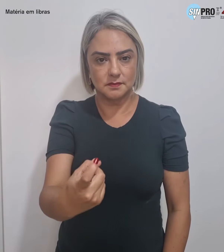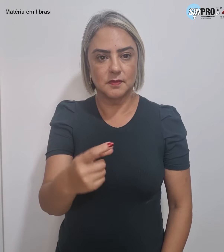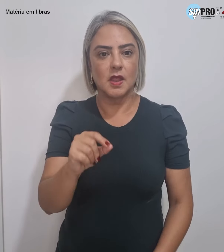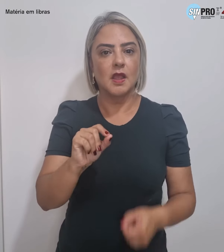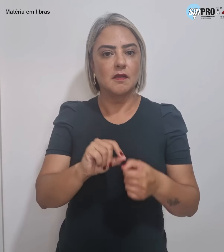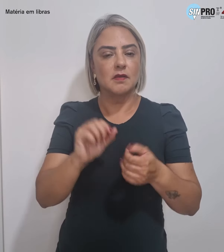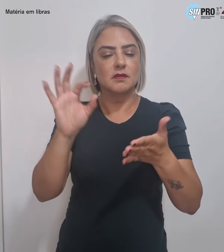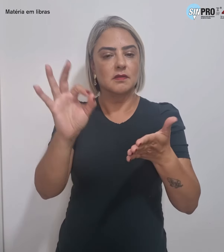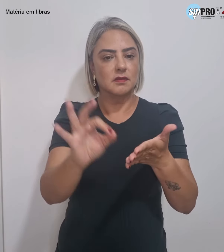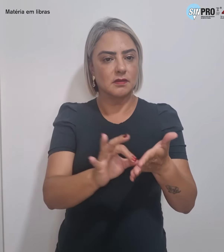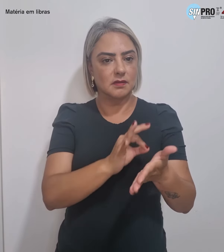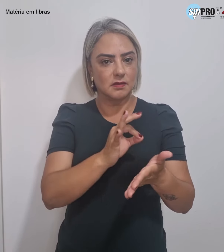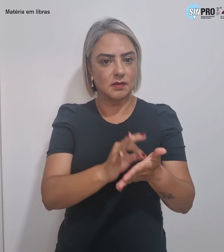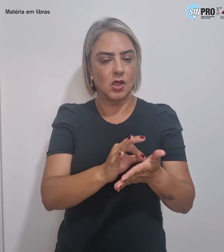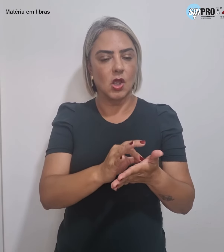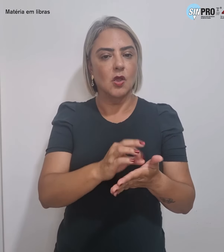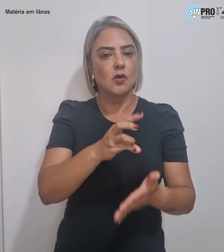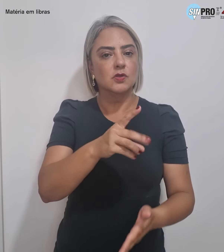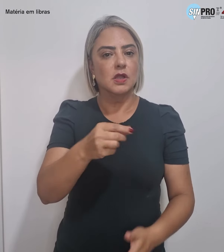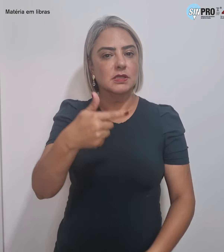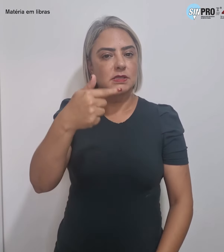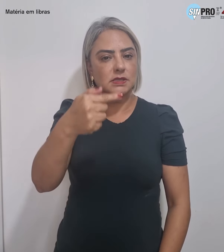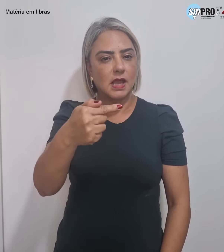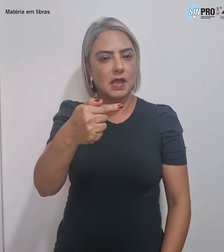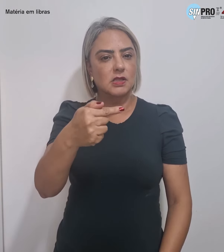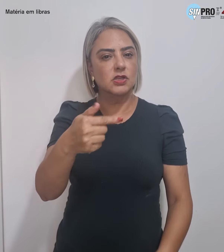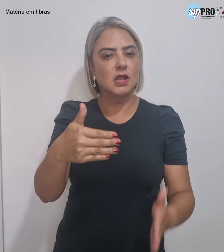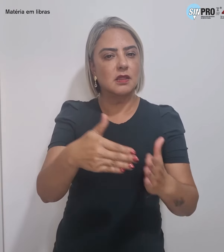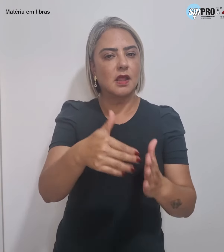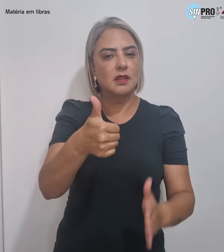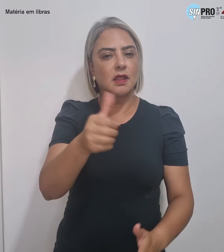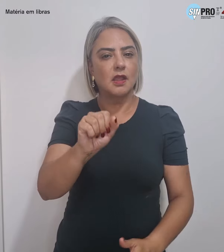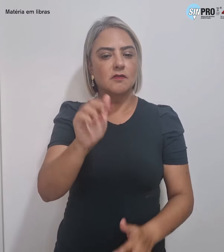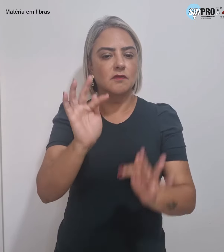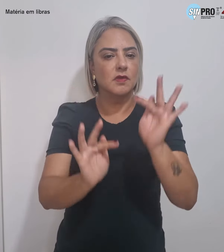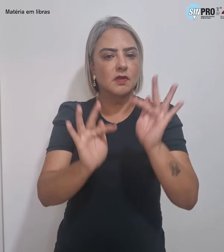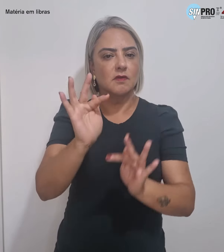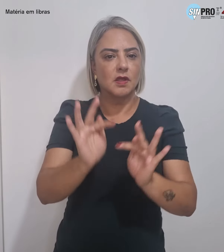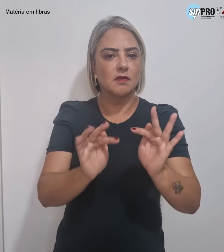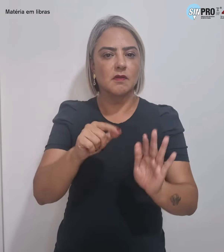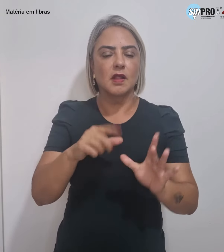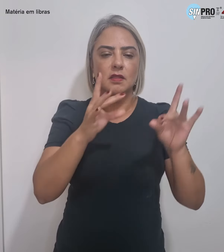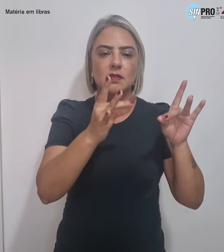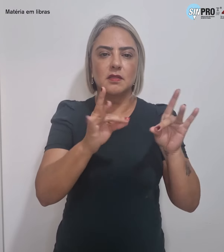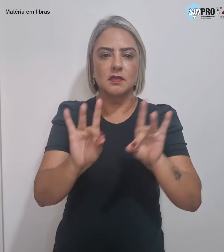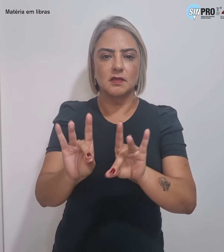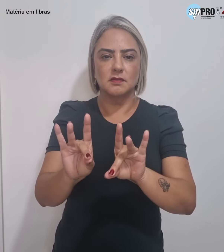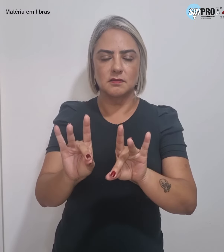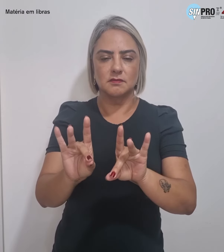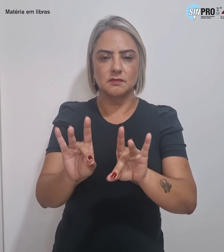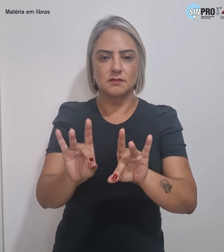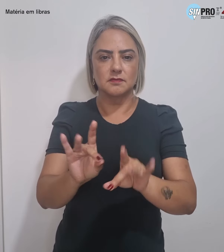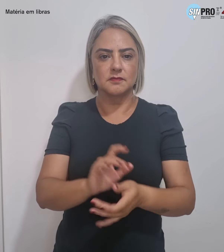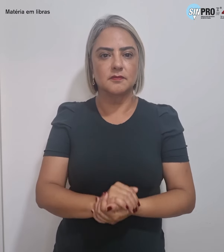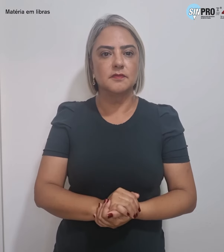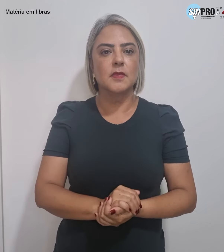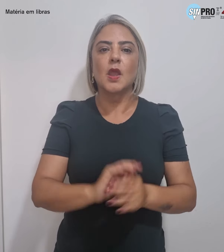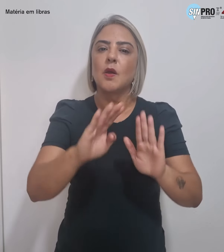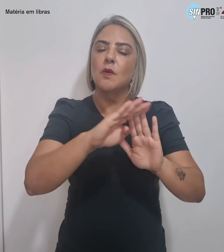as inscrições entre os dias 7 e 10 de fevereiro, neste link. O programa Classes